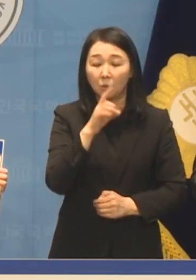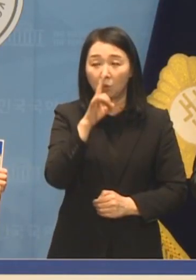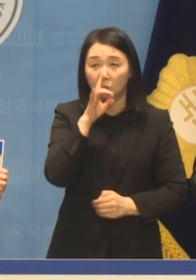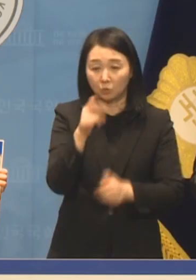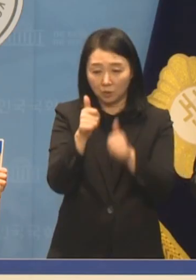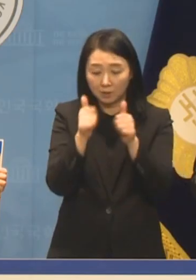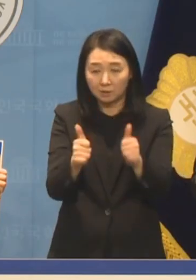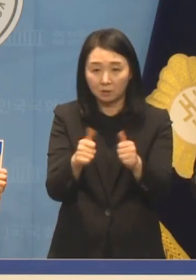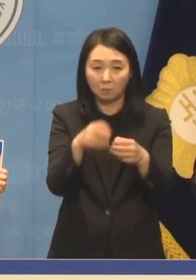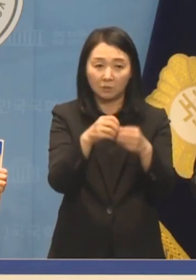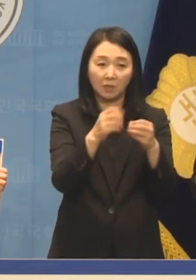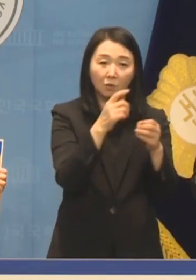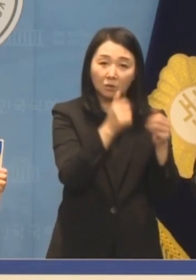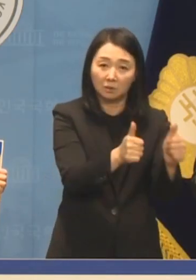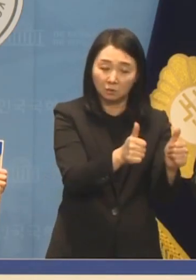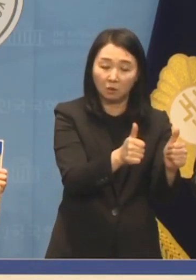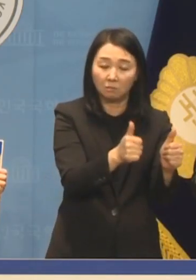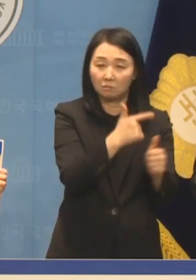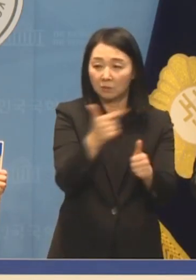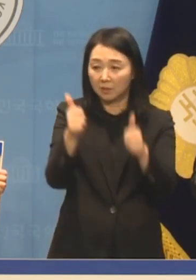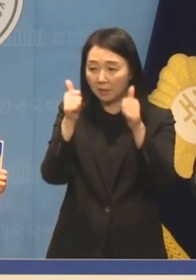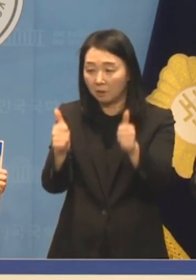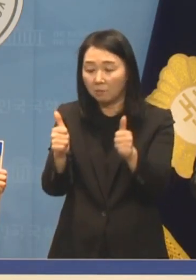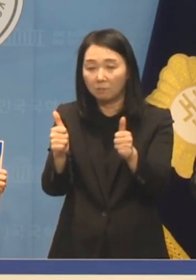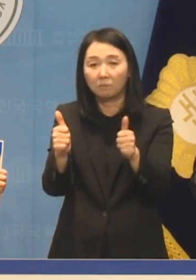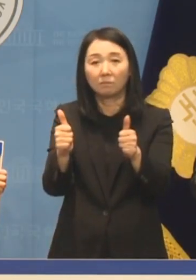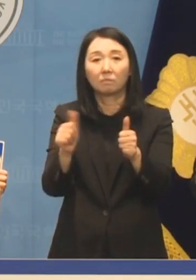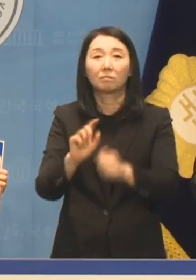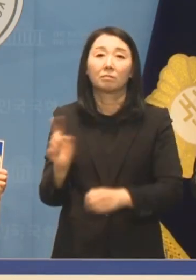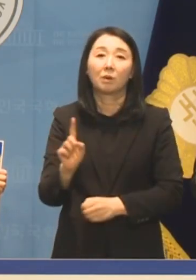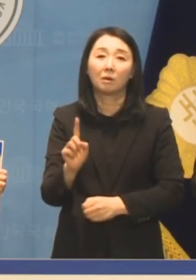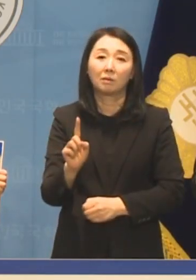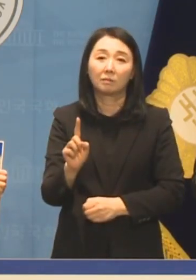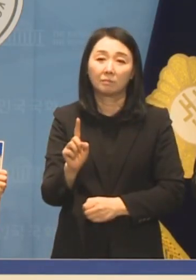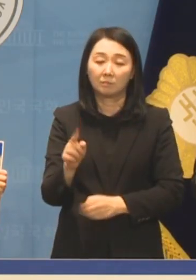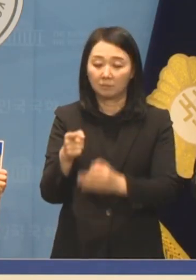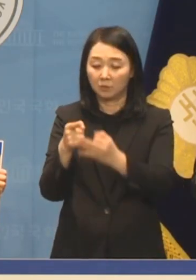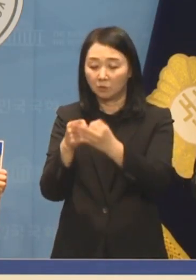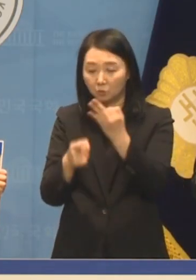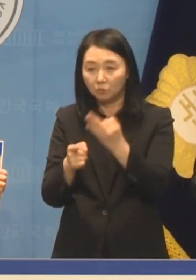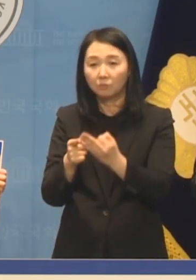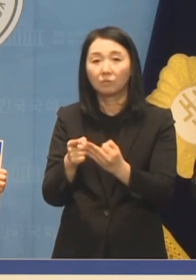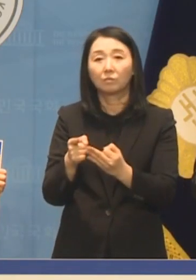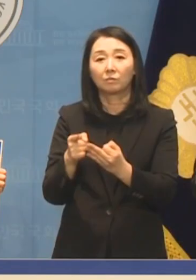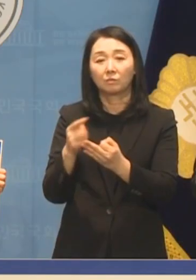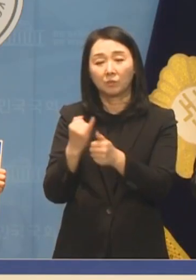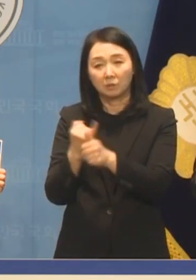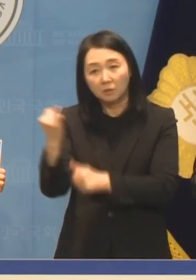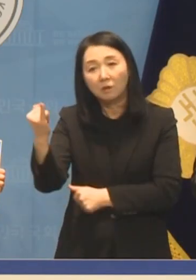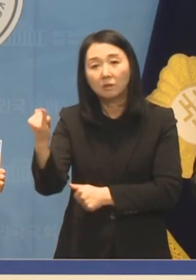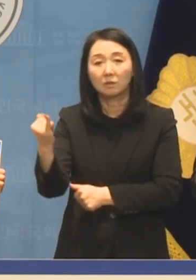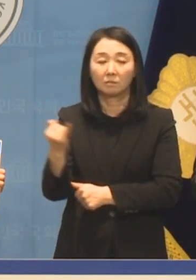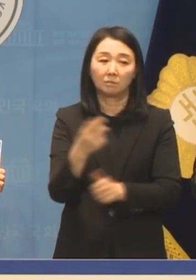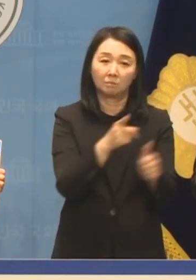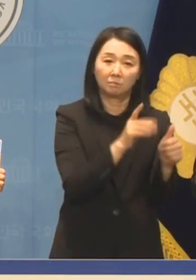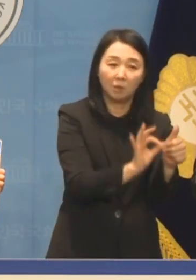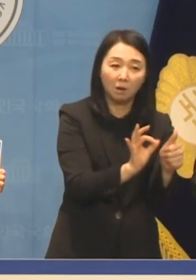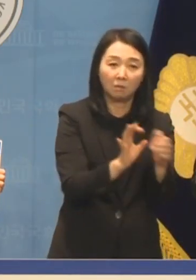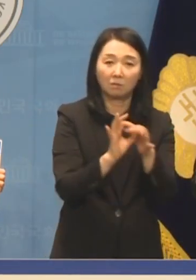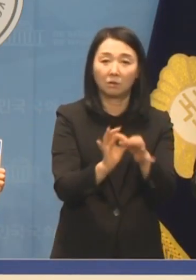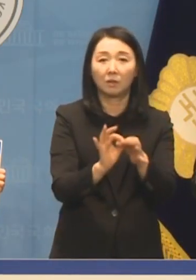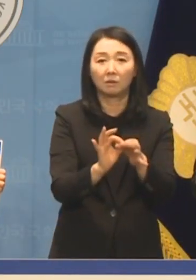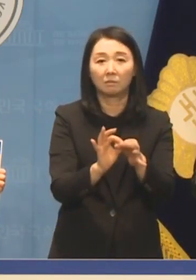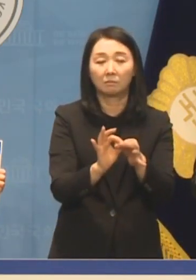서울중앙지검, 창원지검, 대검은 모두 다 그동안 윤석열, 김건희, 명태균